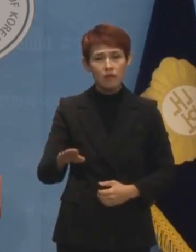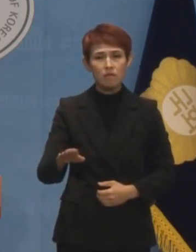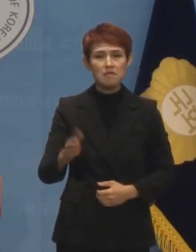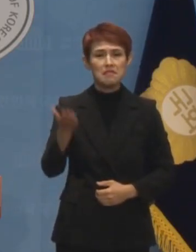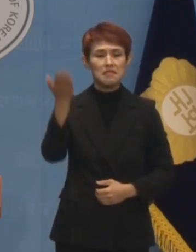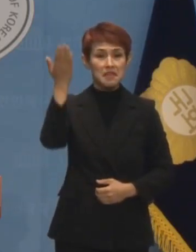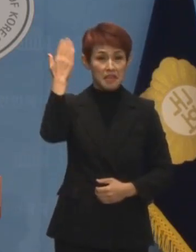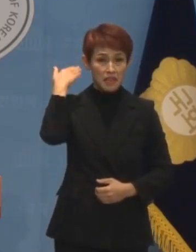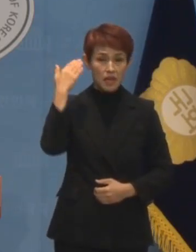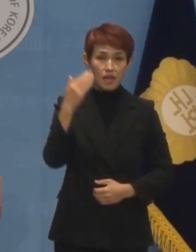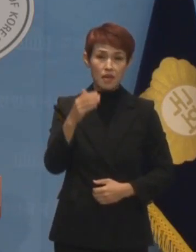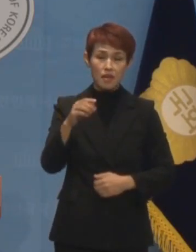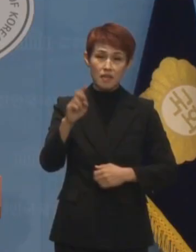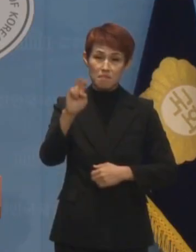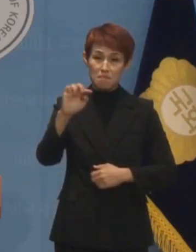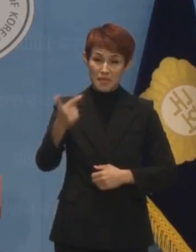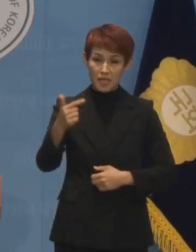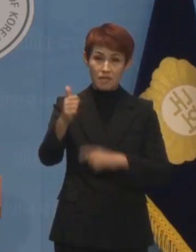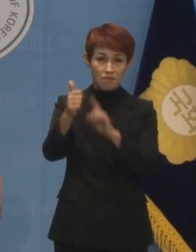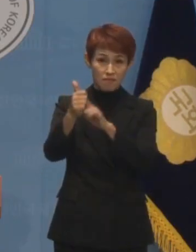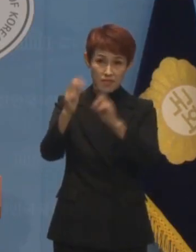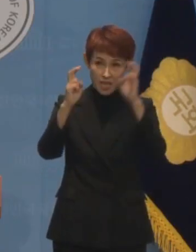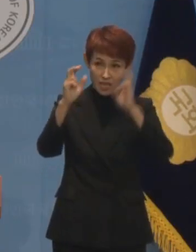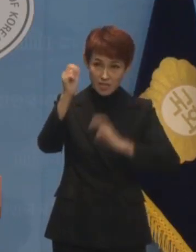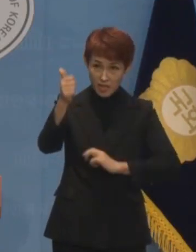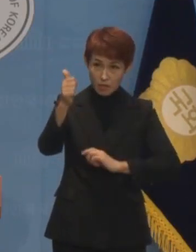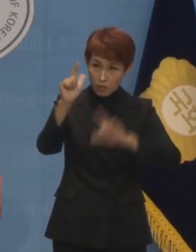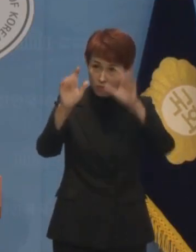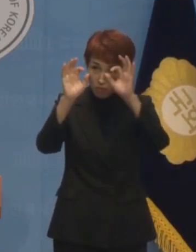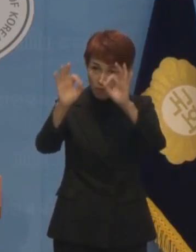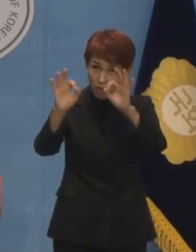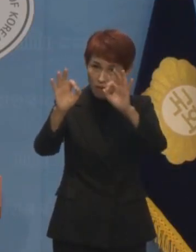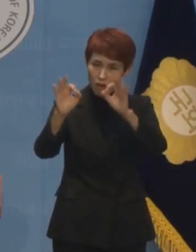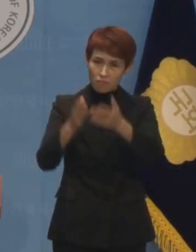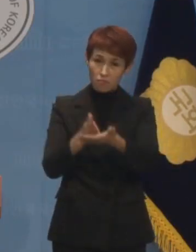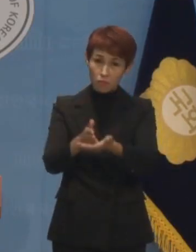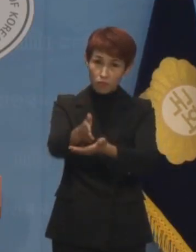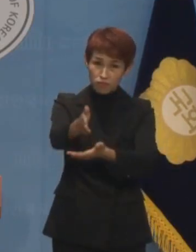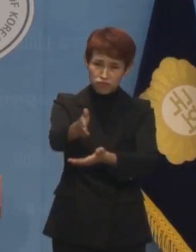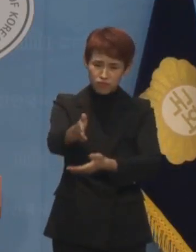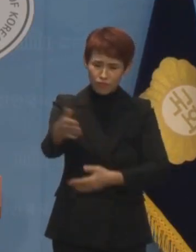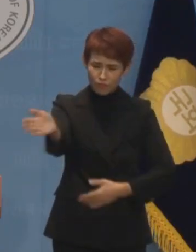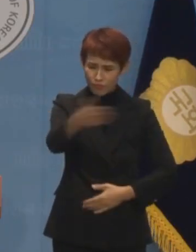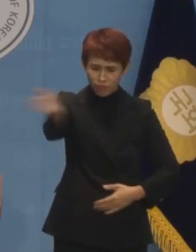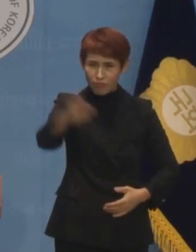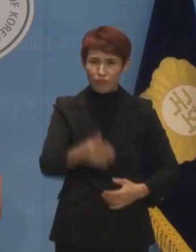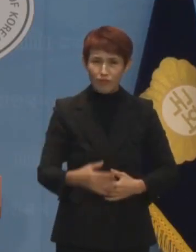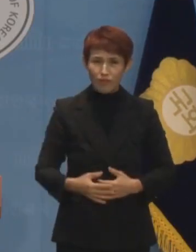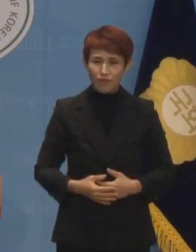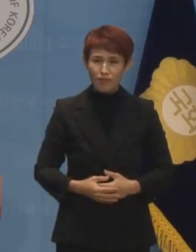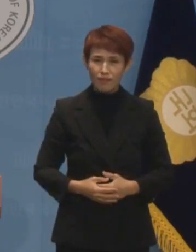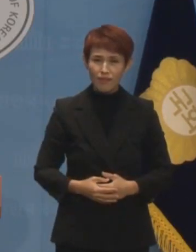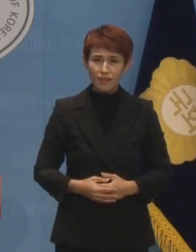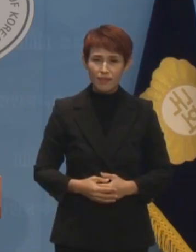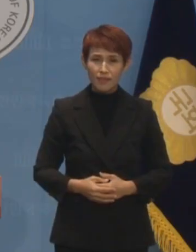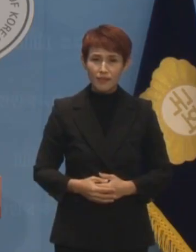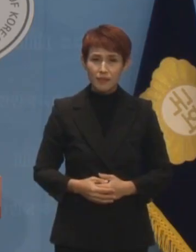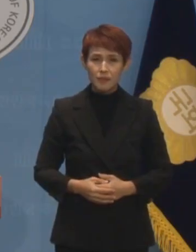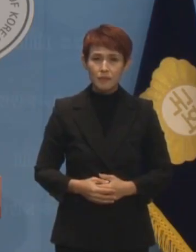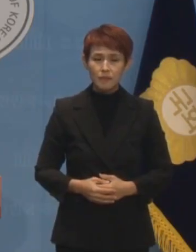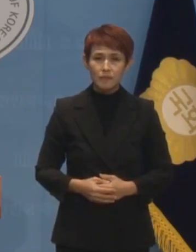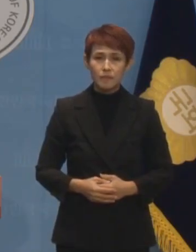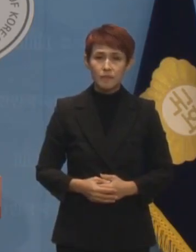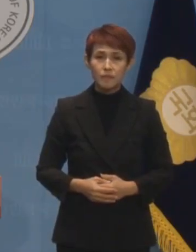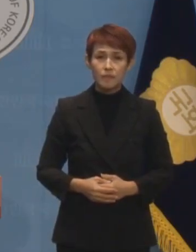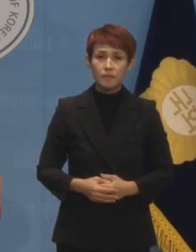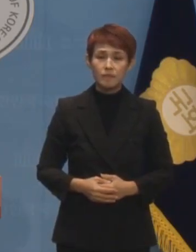과거의 그의 이력을 살펴볼 때 그 어디에도 전문성은 찾아볼 수가 없습니다.